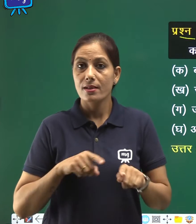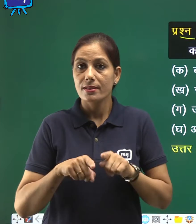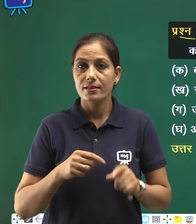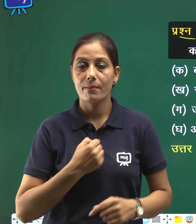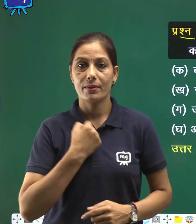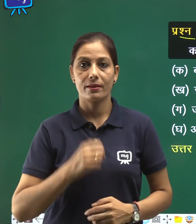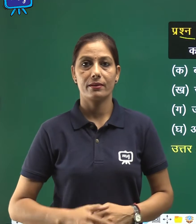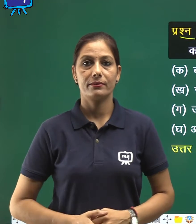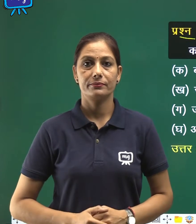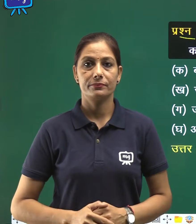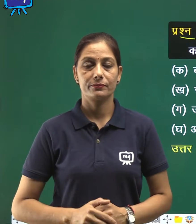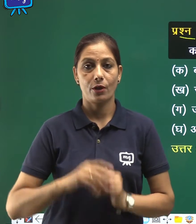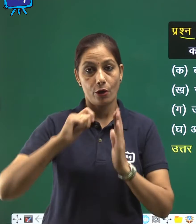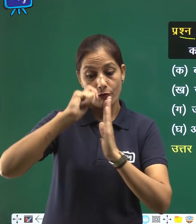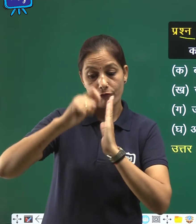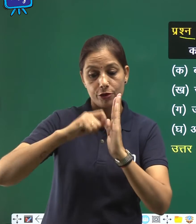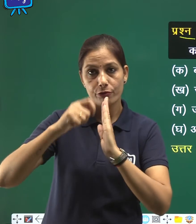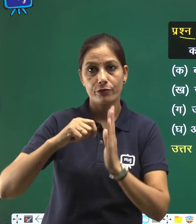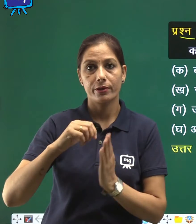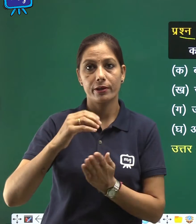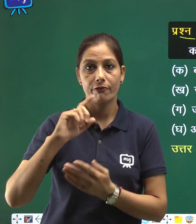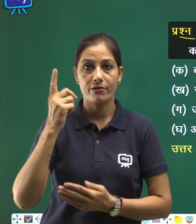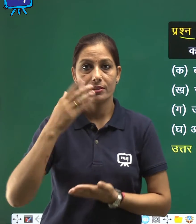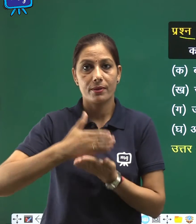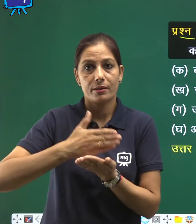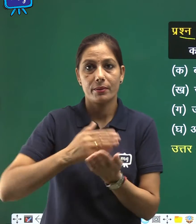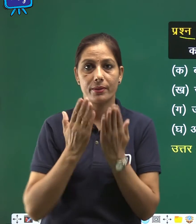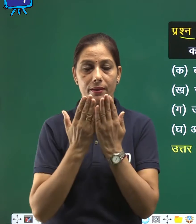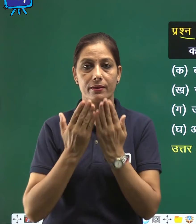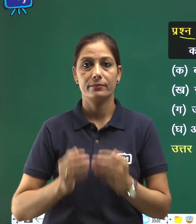हमने वीडियो के प्रथम भाग में पढ़ा,